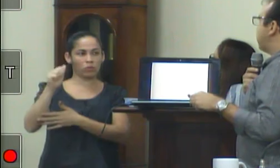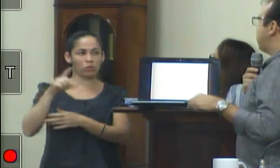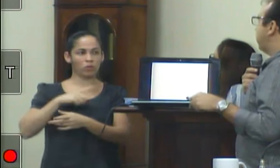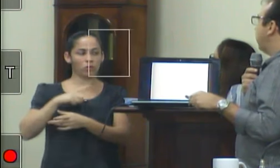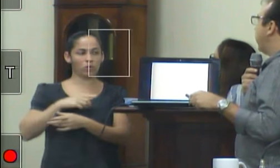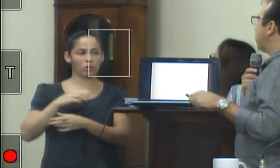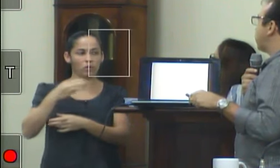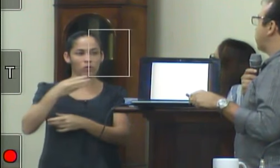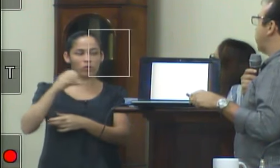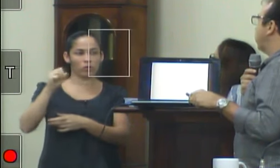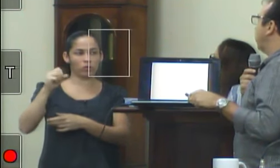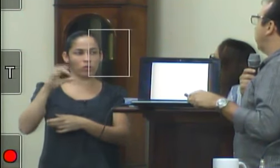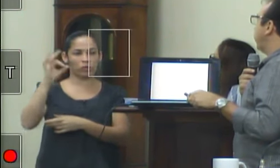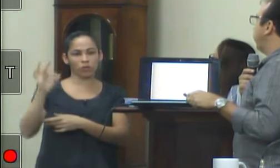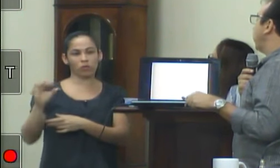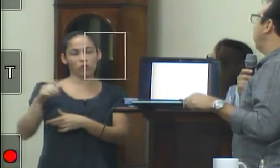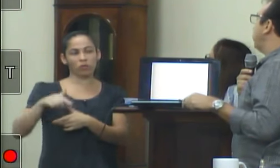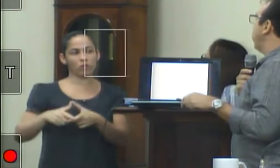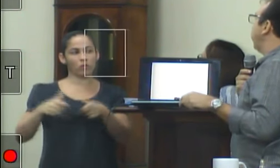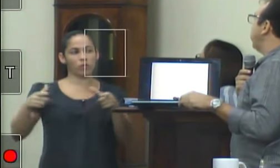e 68%,